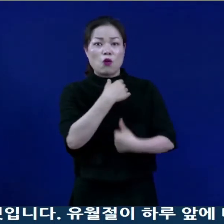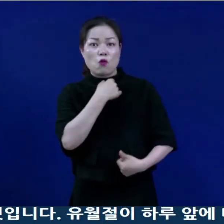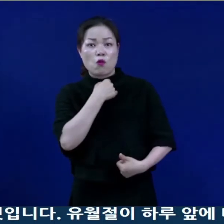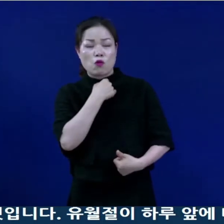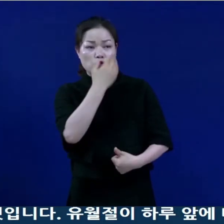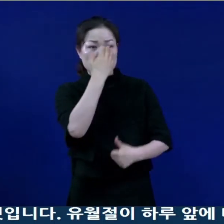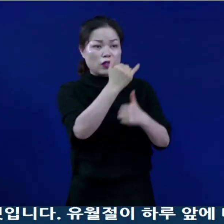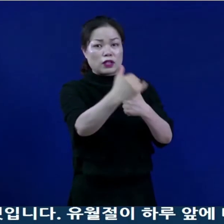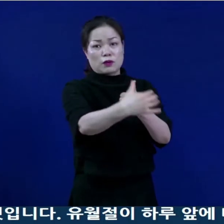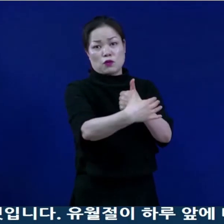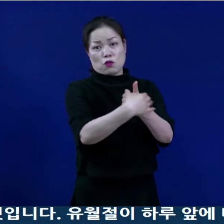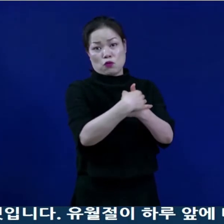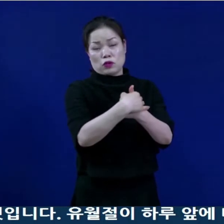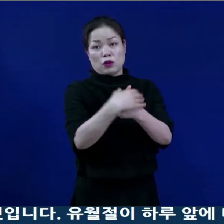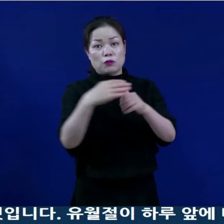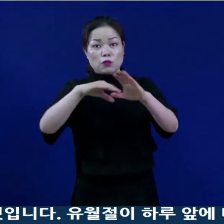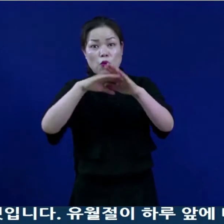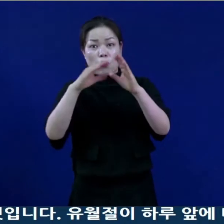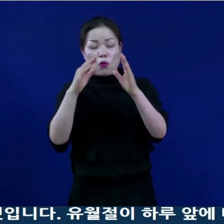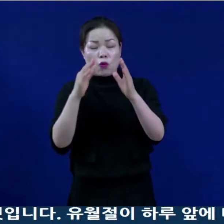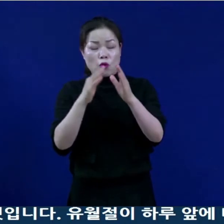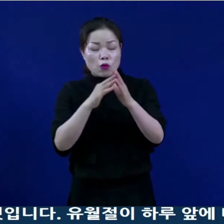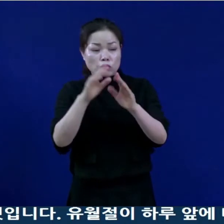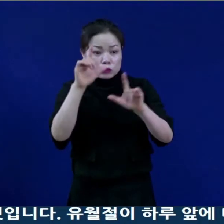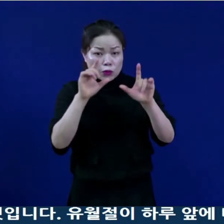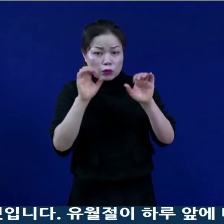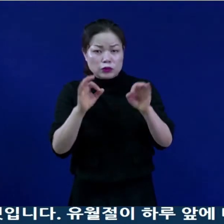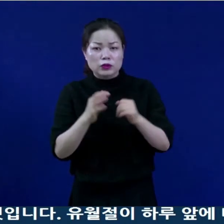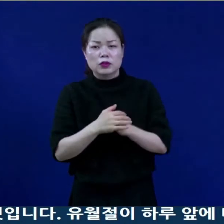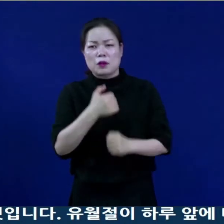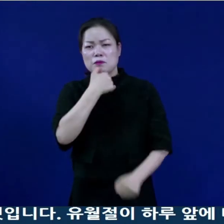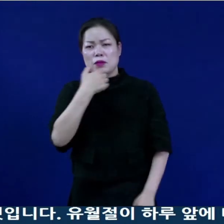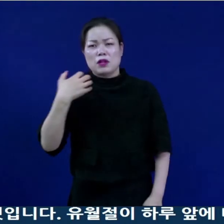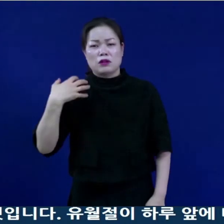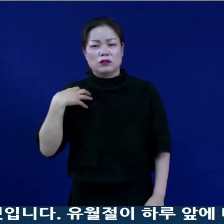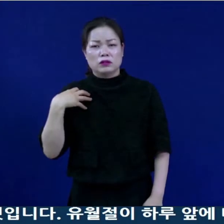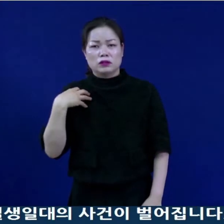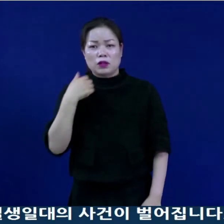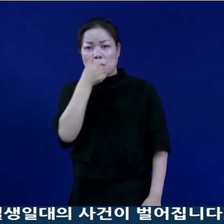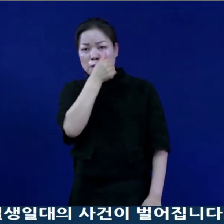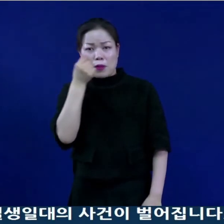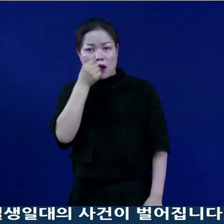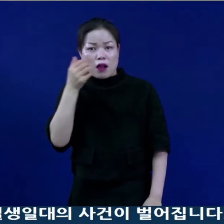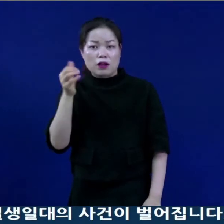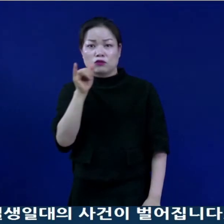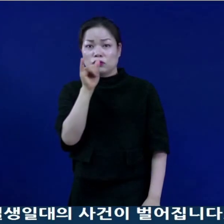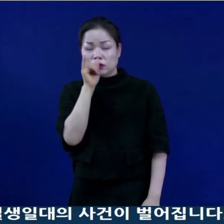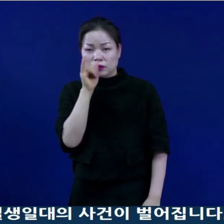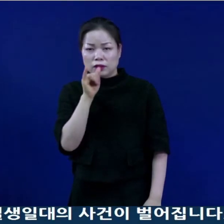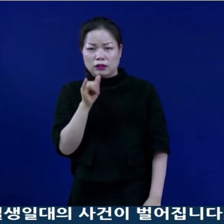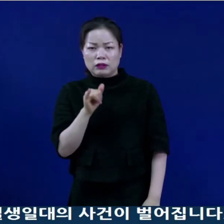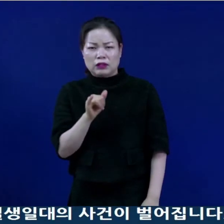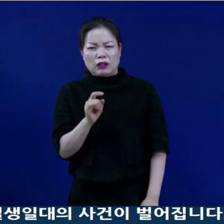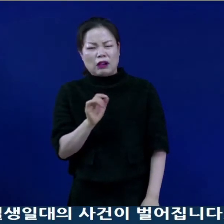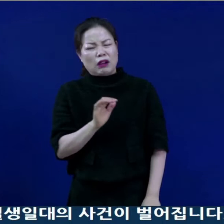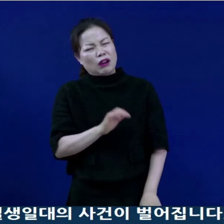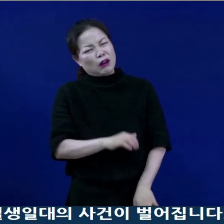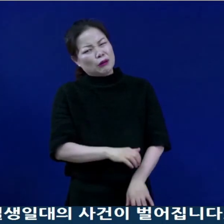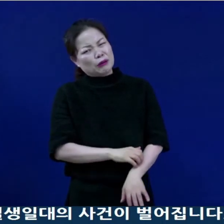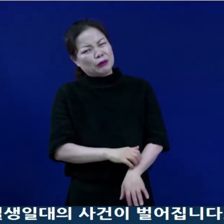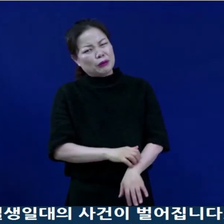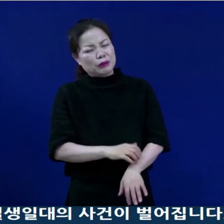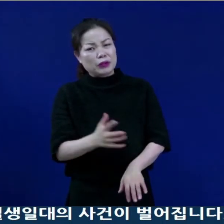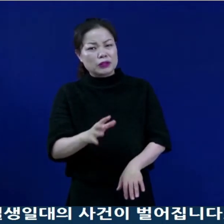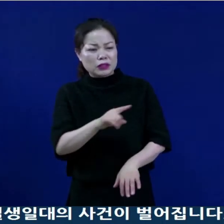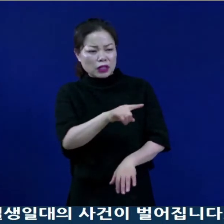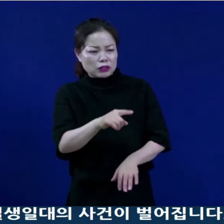것이죠. 이 모든 돌아가는 형국을 빌라도는 사실 잘 파악하고 있었습니다. 아주 꺼림직했지만